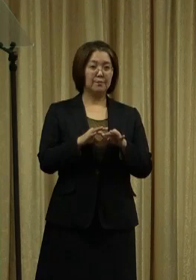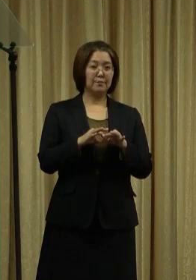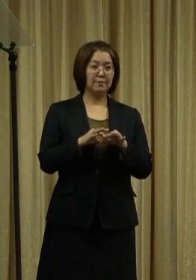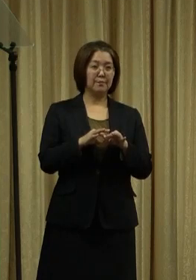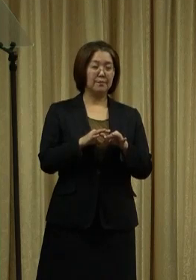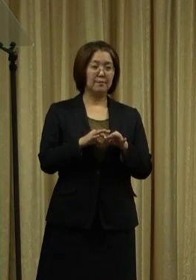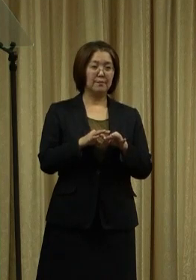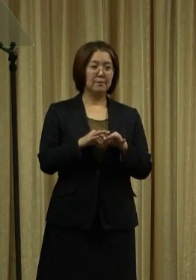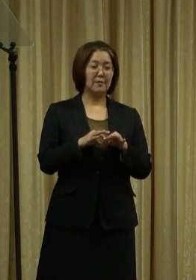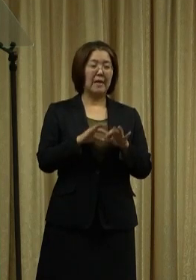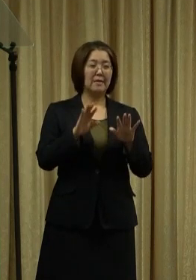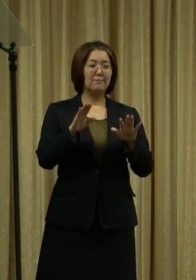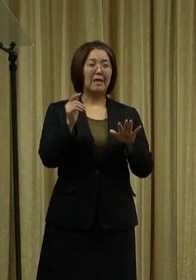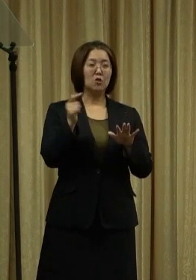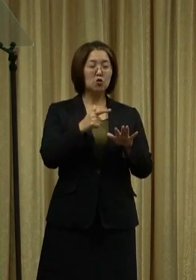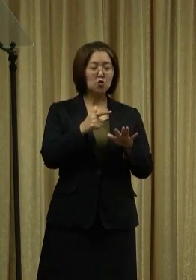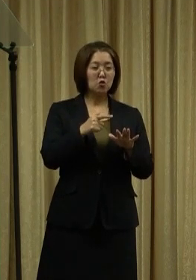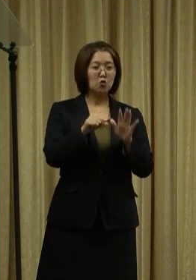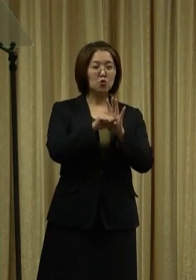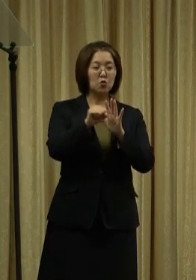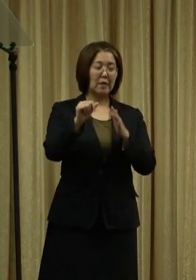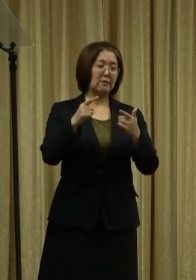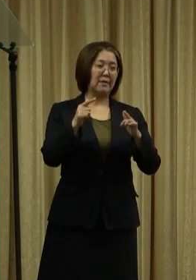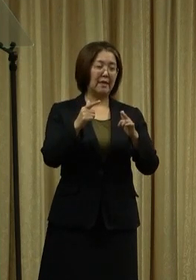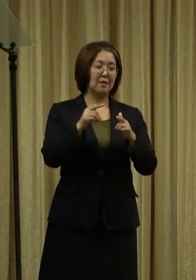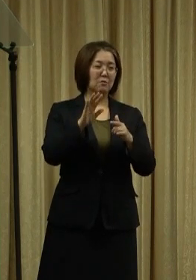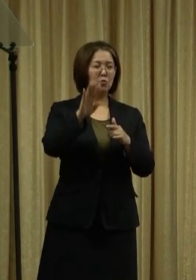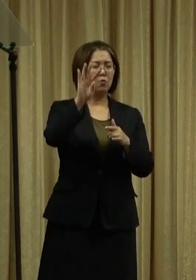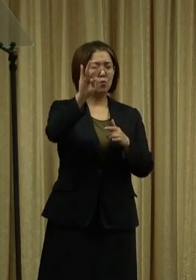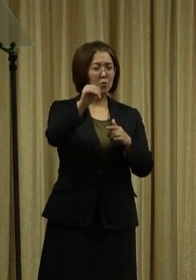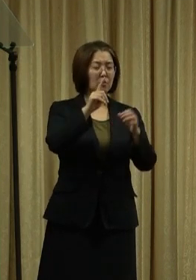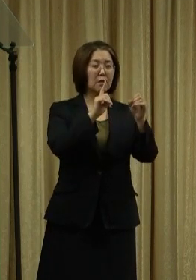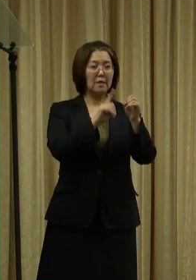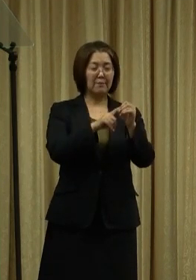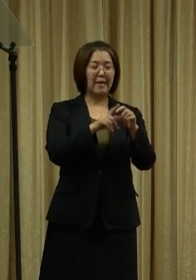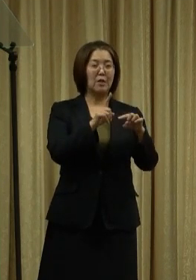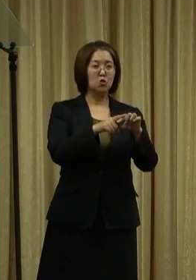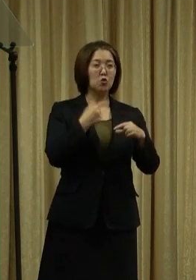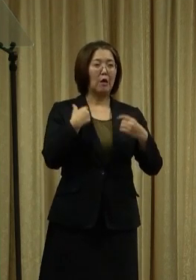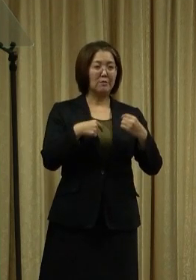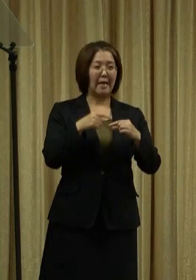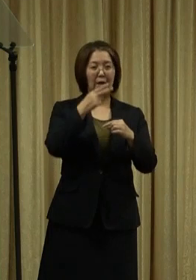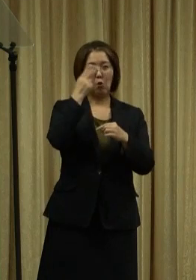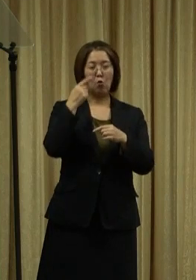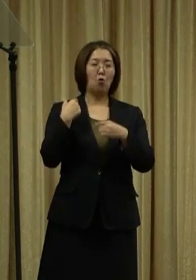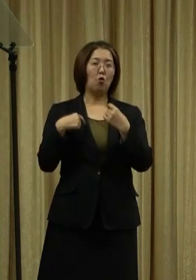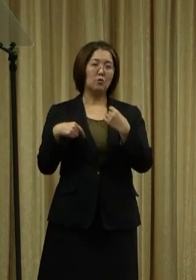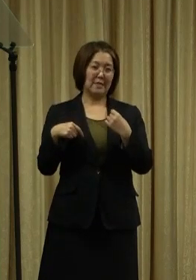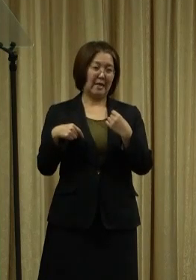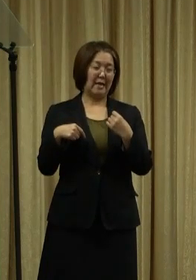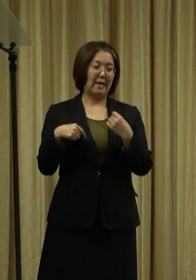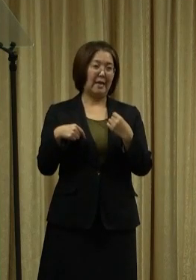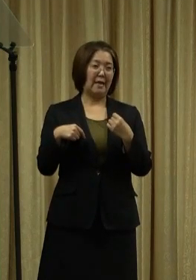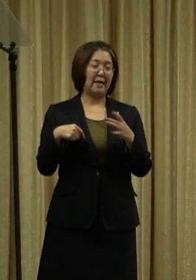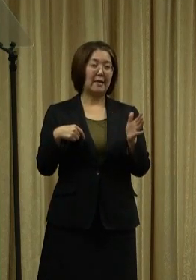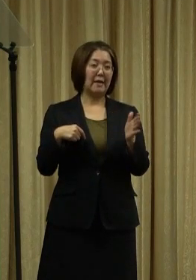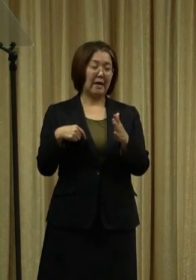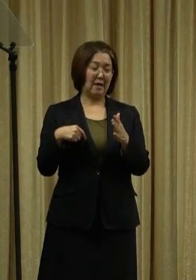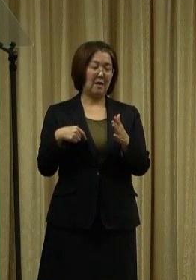明日聞く政策ではないんですが、数年後に聞く政策ということで、中学生高校生との段口